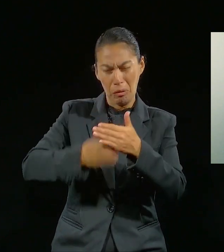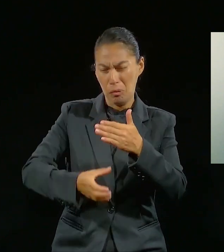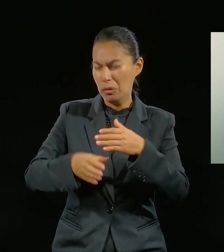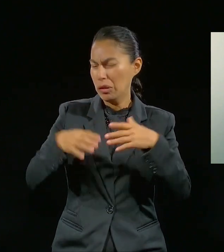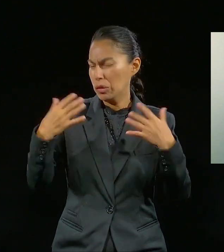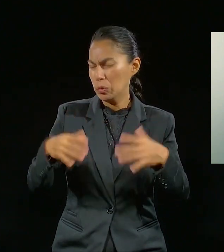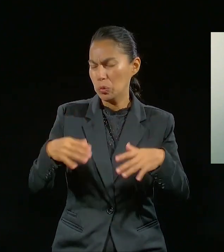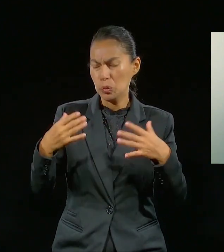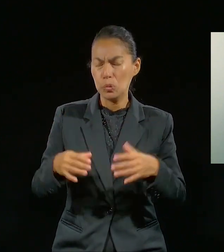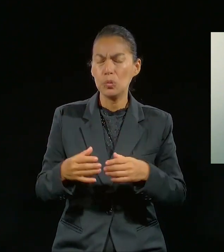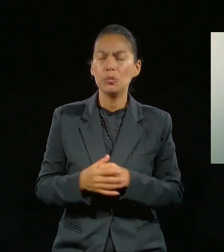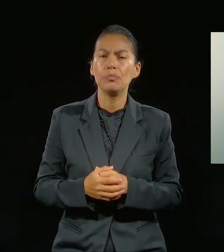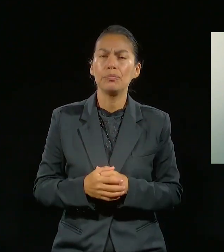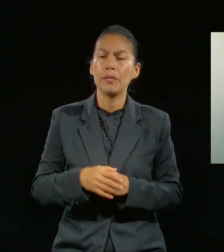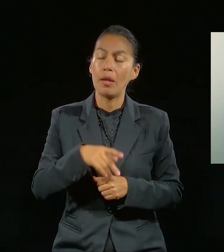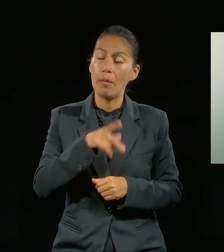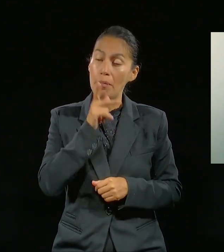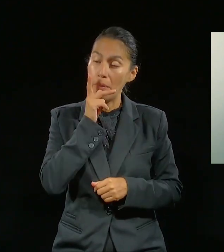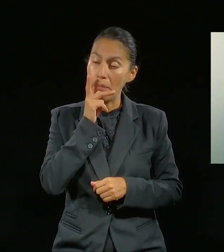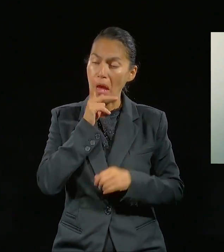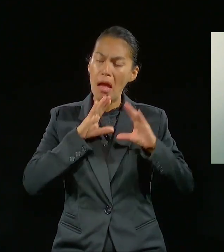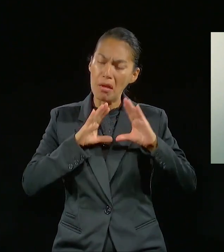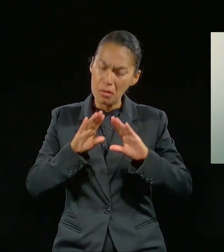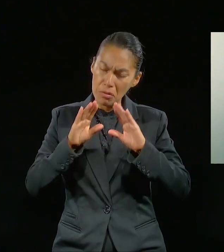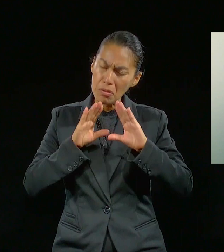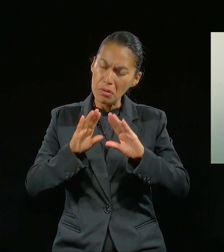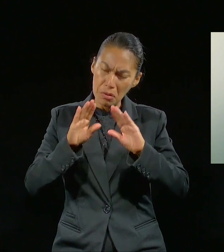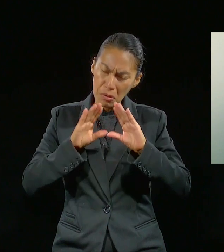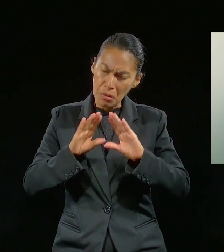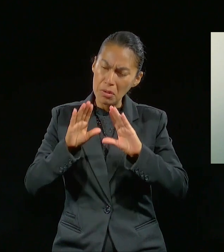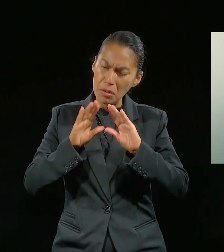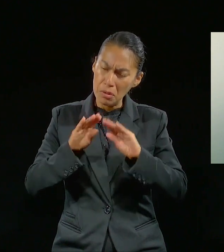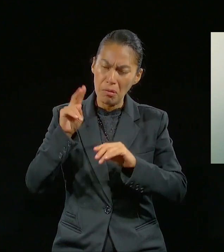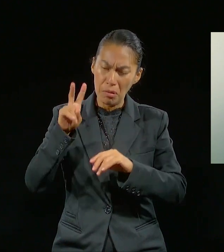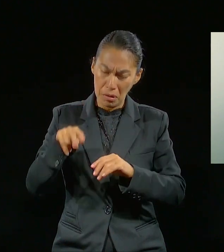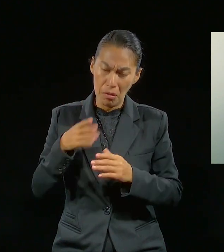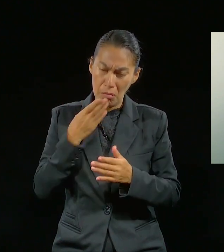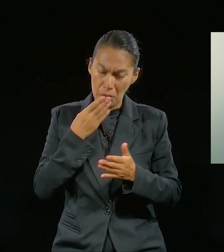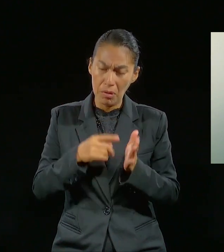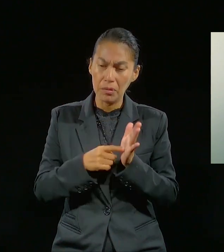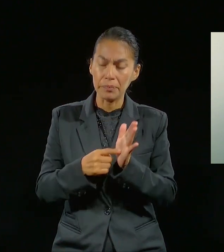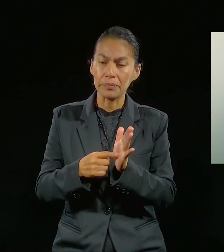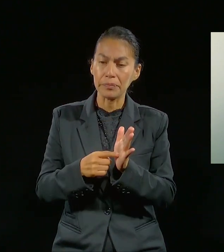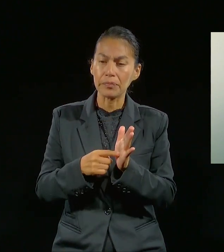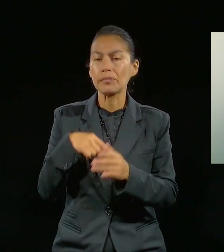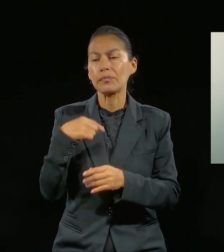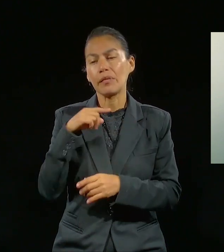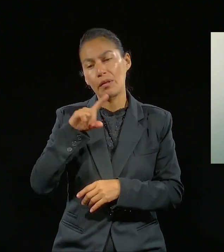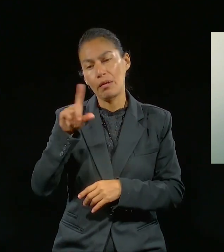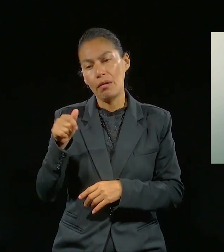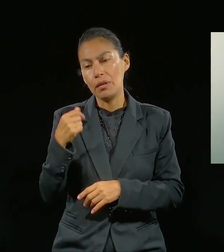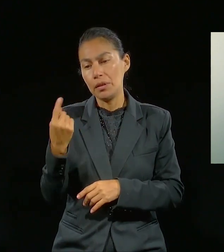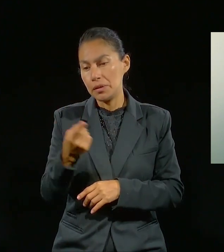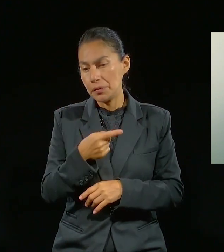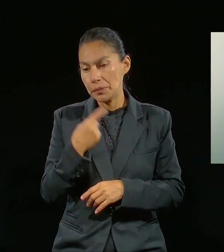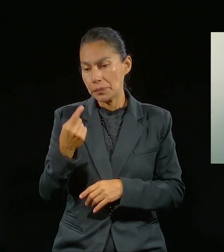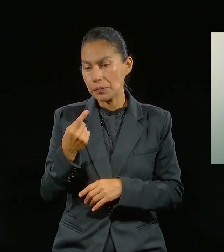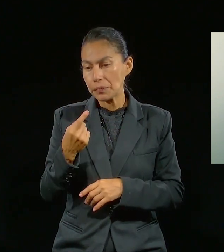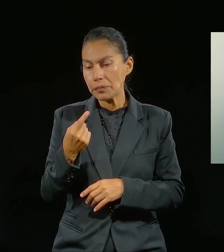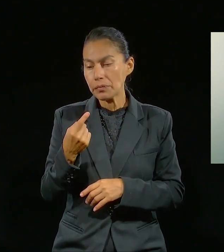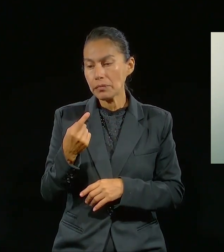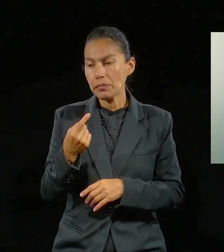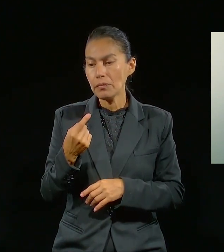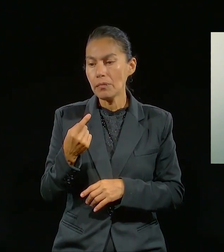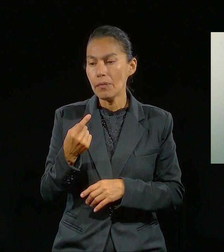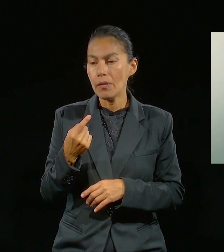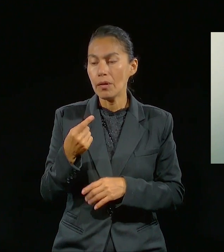muy católica. Pero él le empezó a hablar de la verdad. Y ya cuando nosotros nacimos, mis hermanos y yo